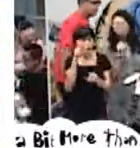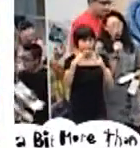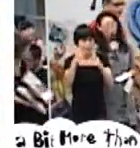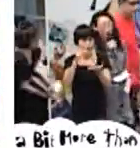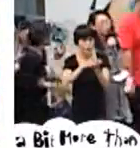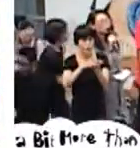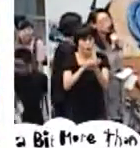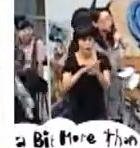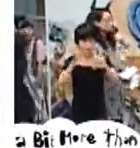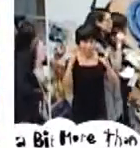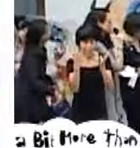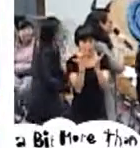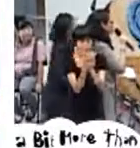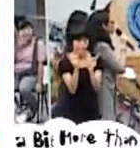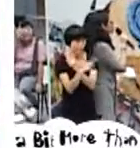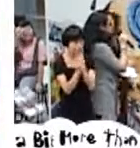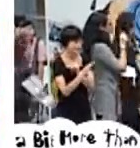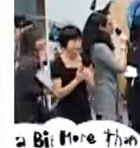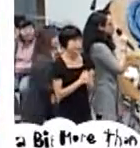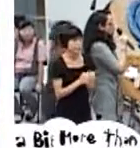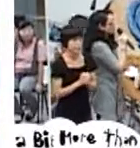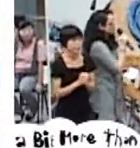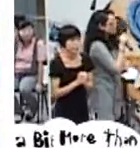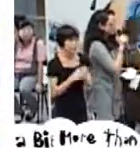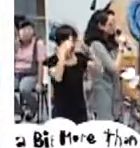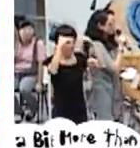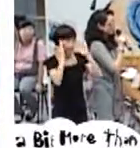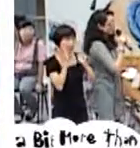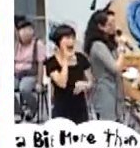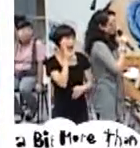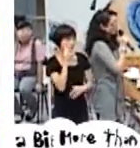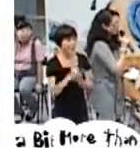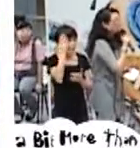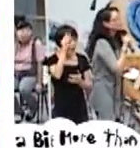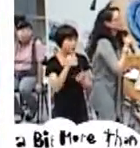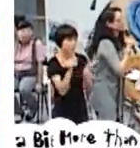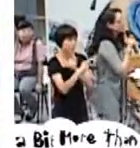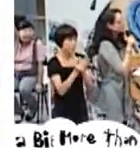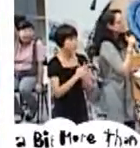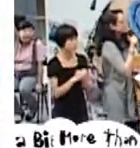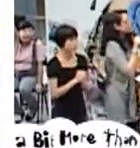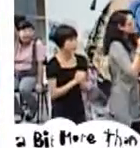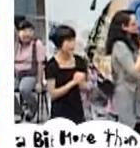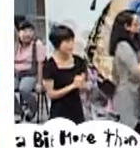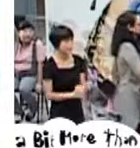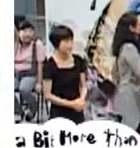故事劇場共融演出團隊嘅代表張家寶、黎泰耀同埋袁建明嘅。